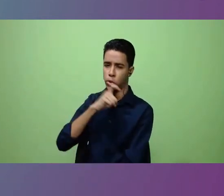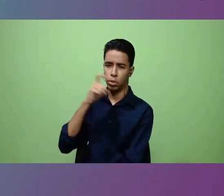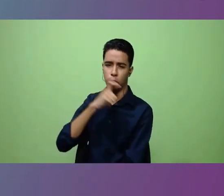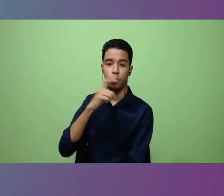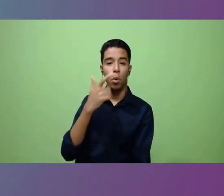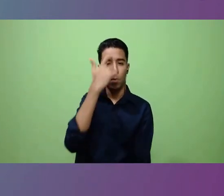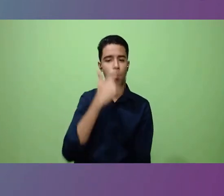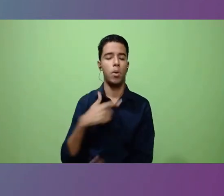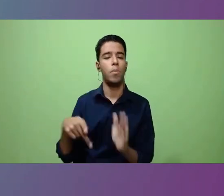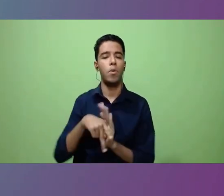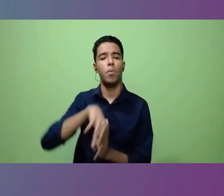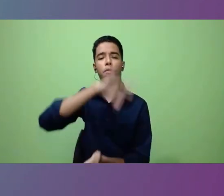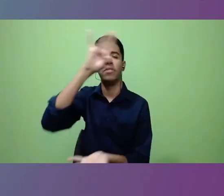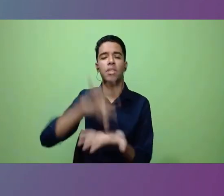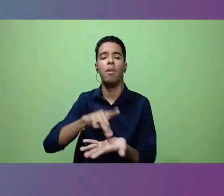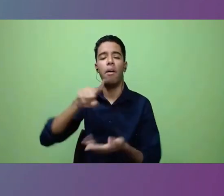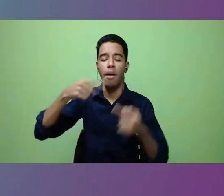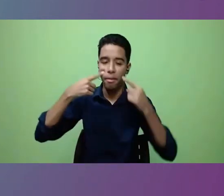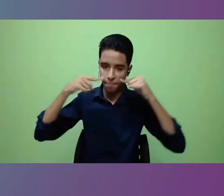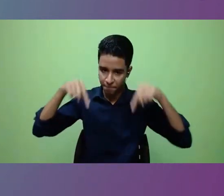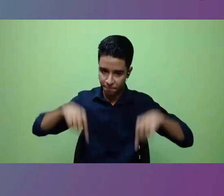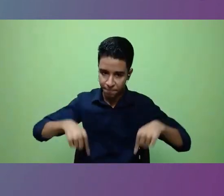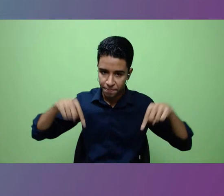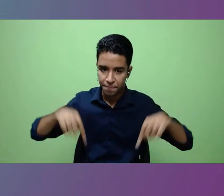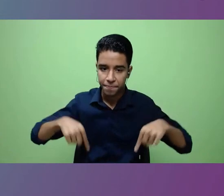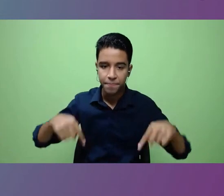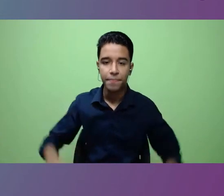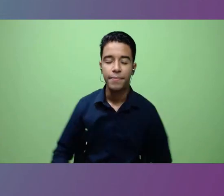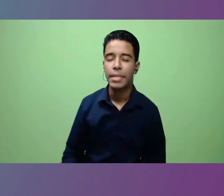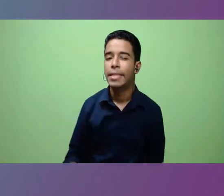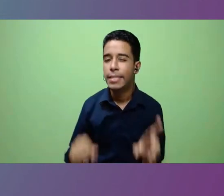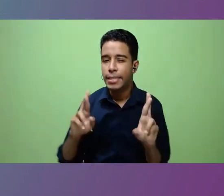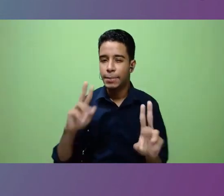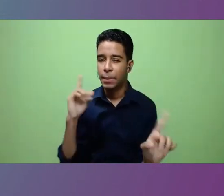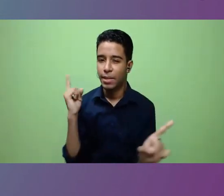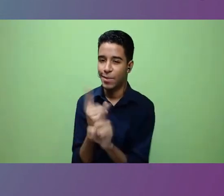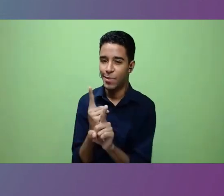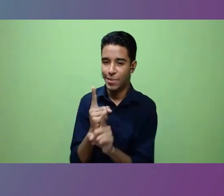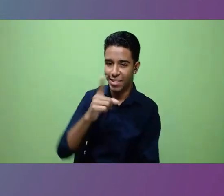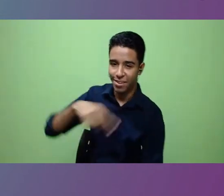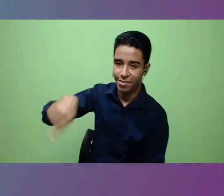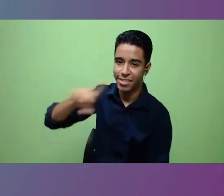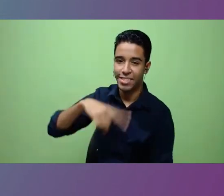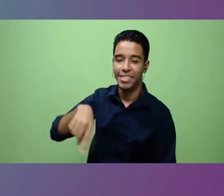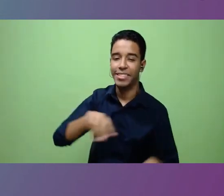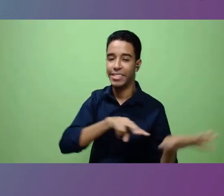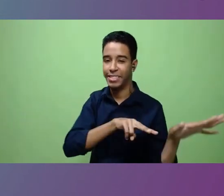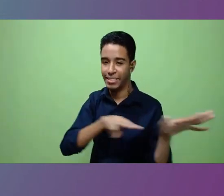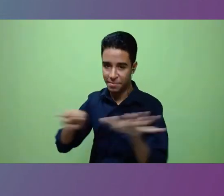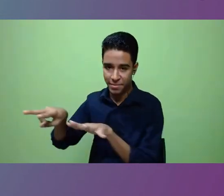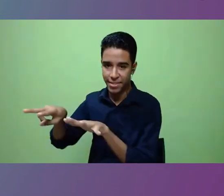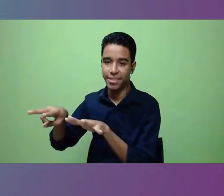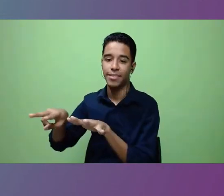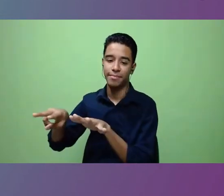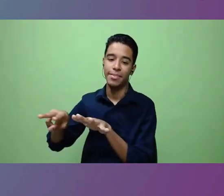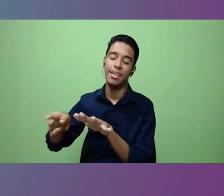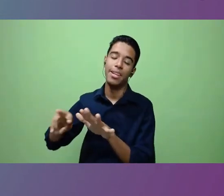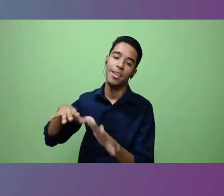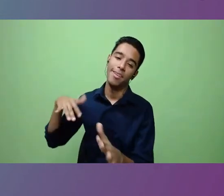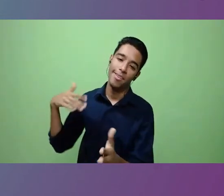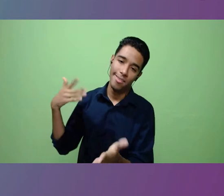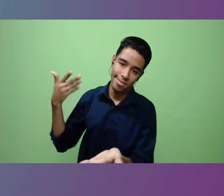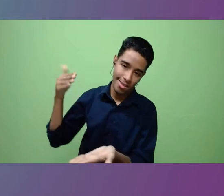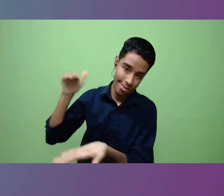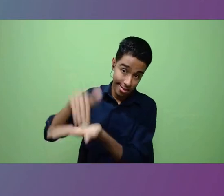bom? Espero encontrar todos vocês durante essa semana ainda, até sexta-feira, onde